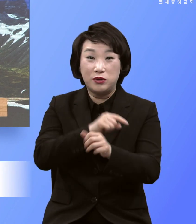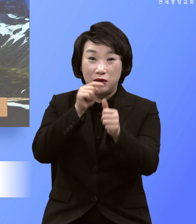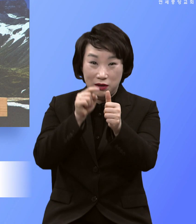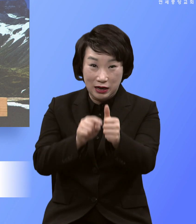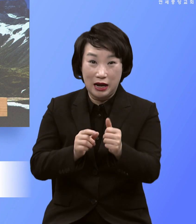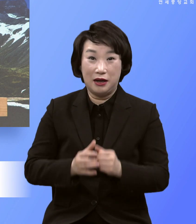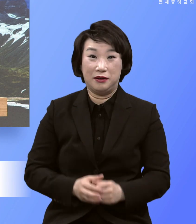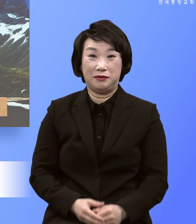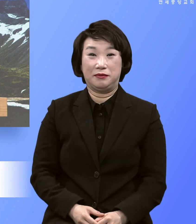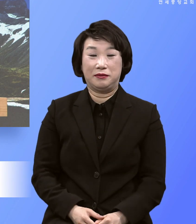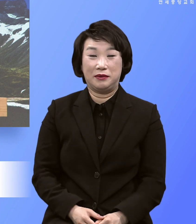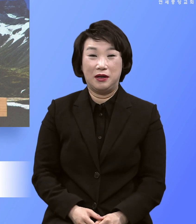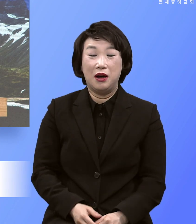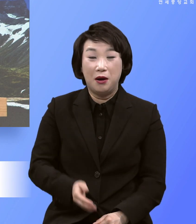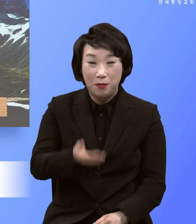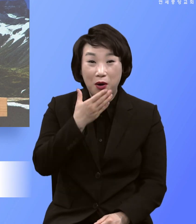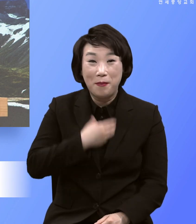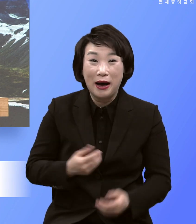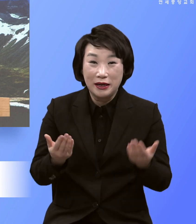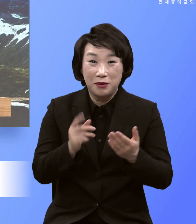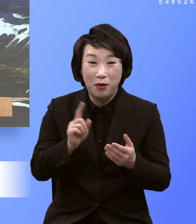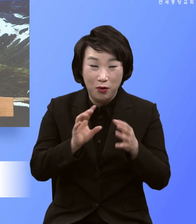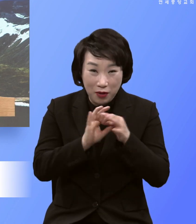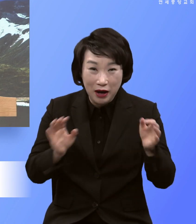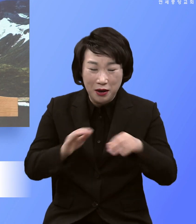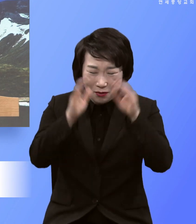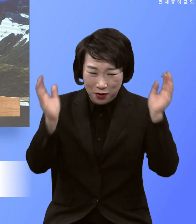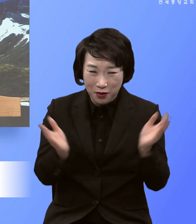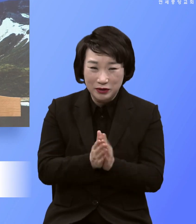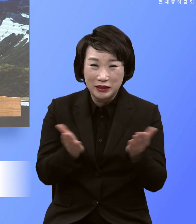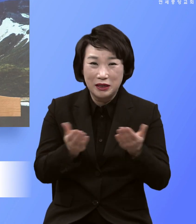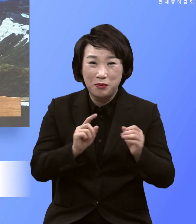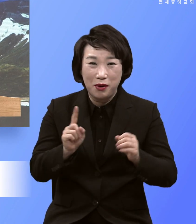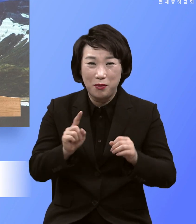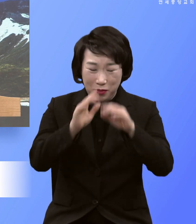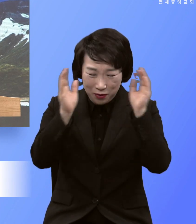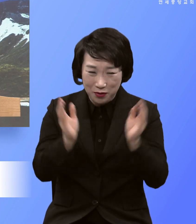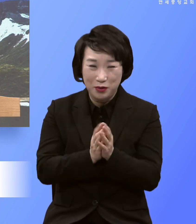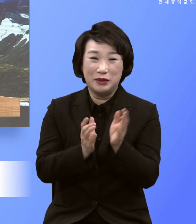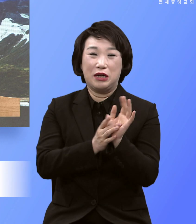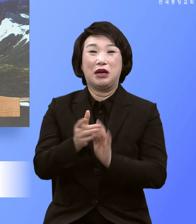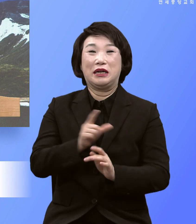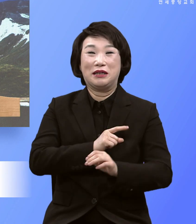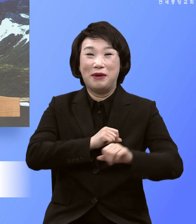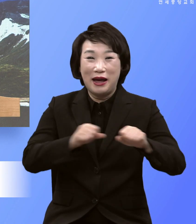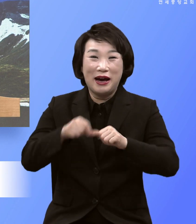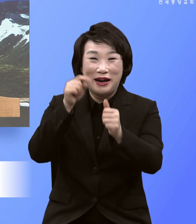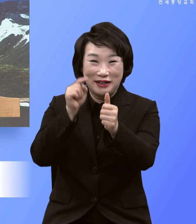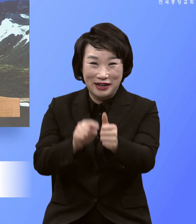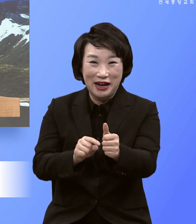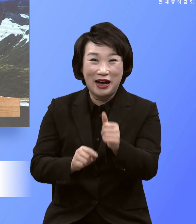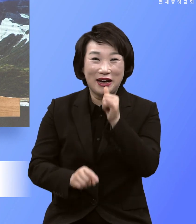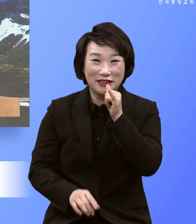고쳐라. 먹든지 마시든지 무엇을 하든지 예수님의 이름으로 하라.